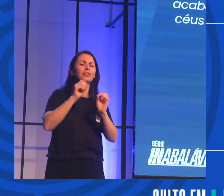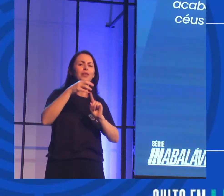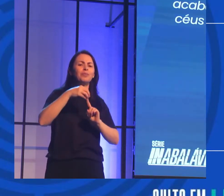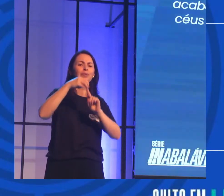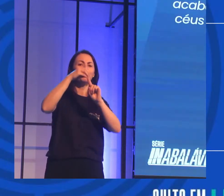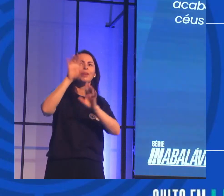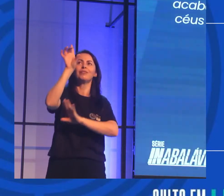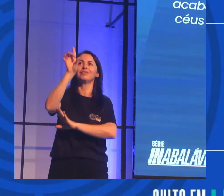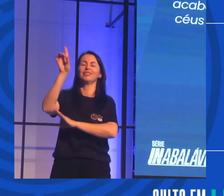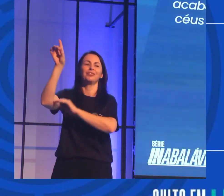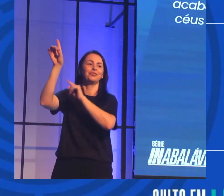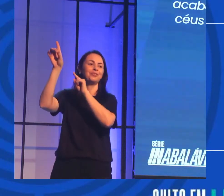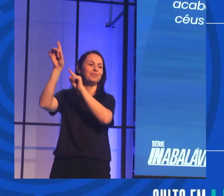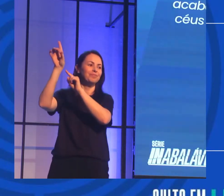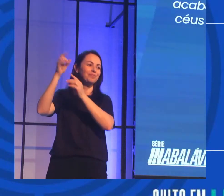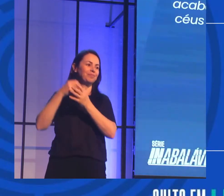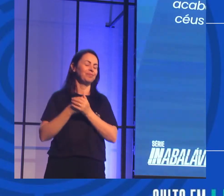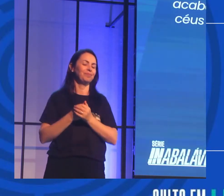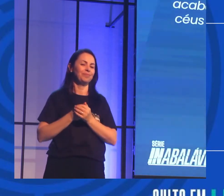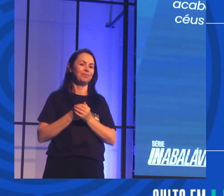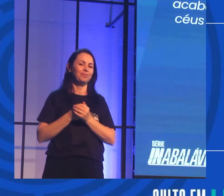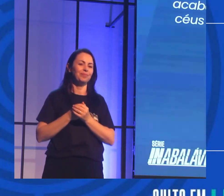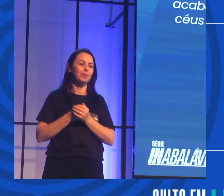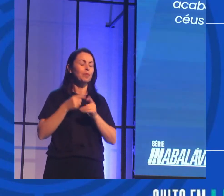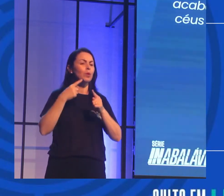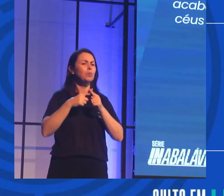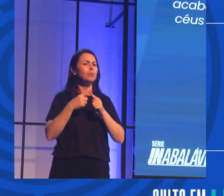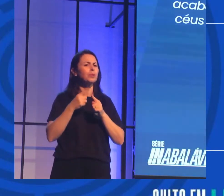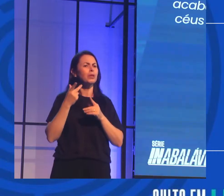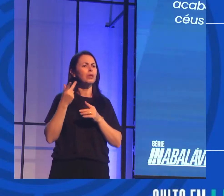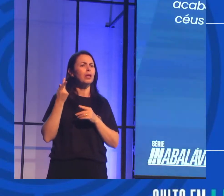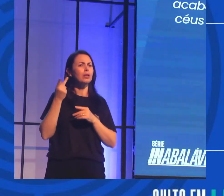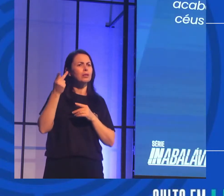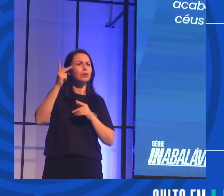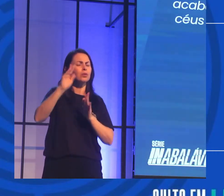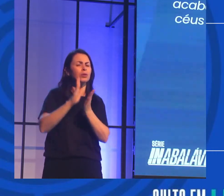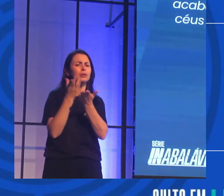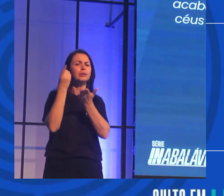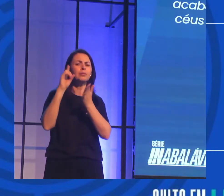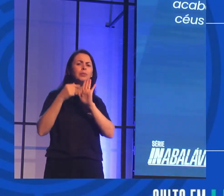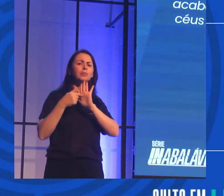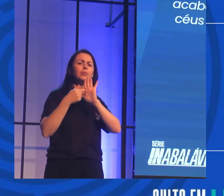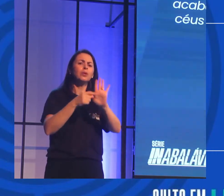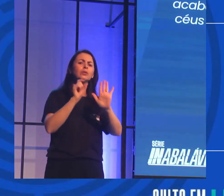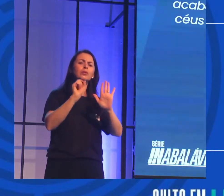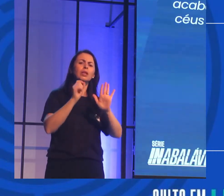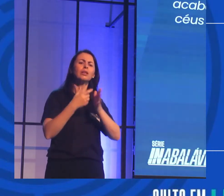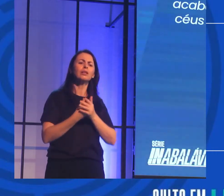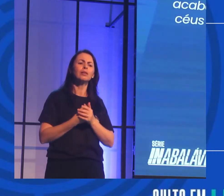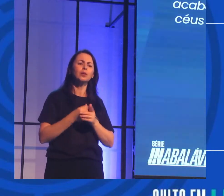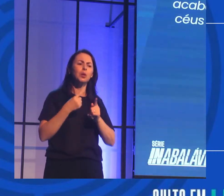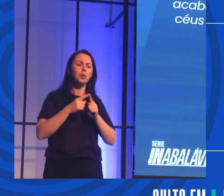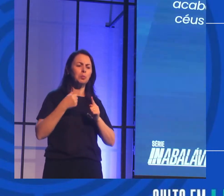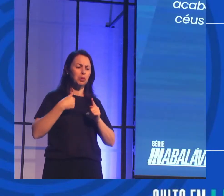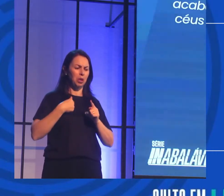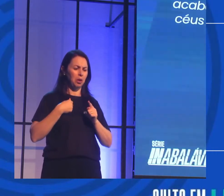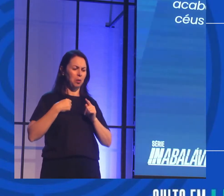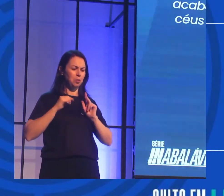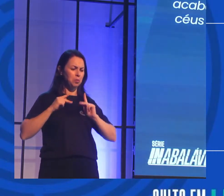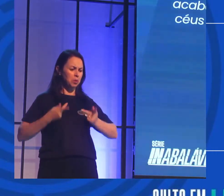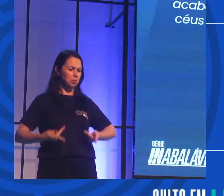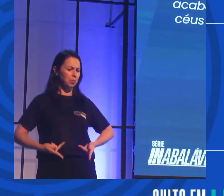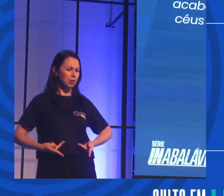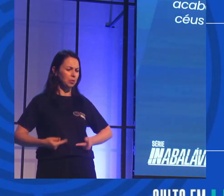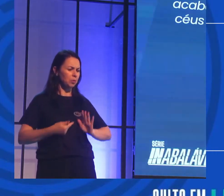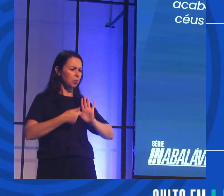É Deus. Mas as histórias da Bíblia apontam para quem? Não apontam para nós. não apontam